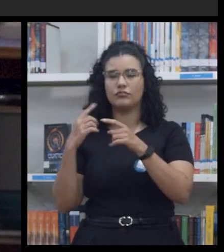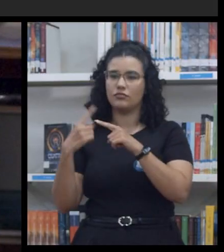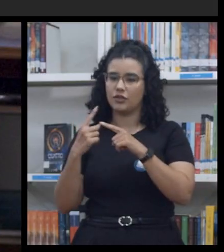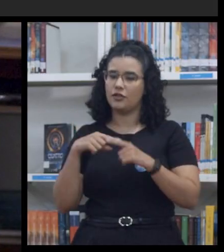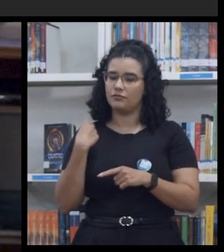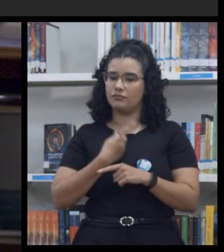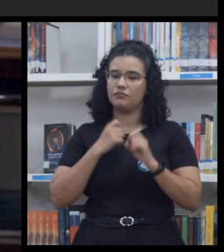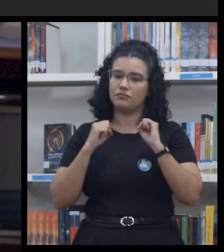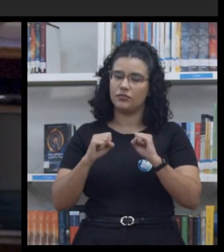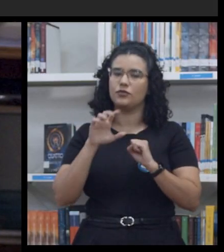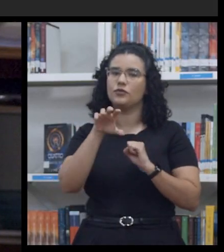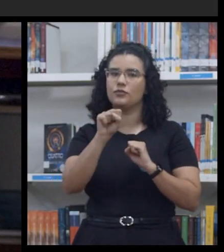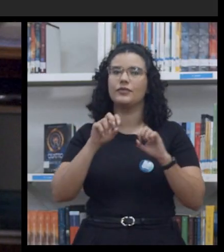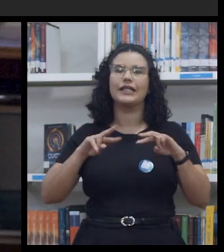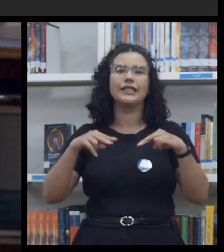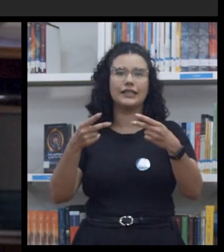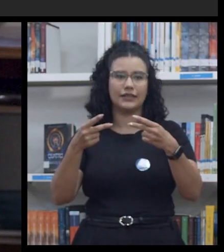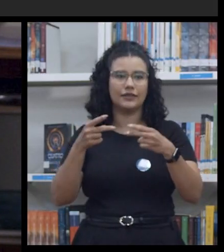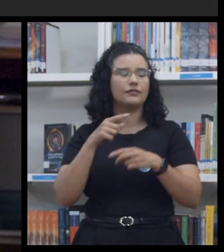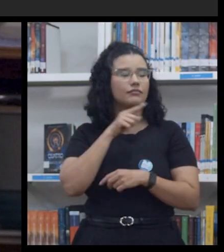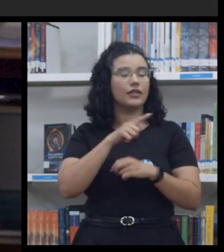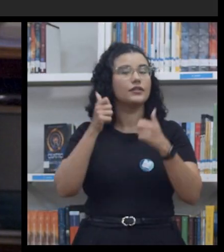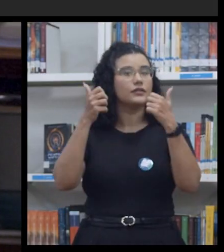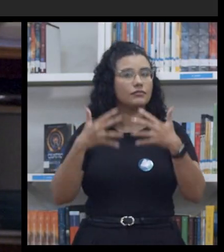pegar depois no link, que fala